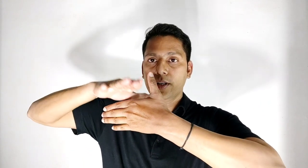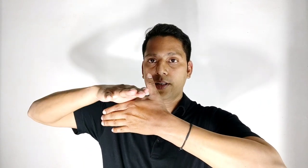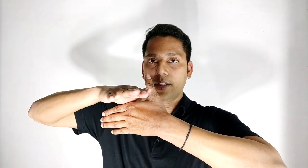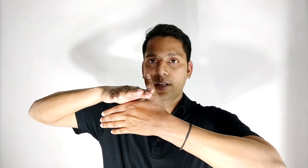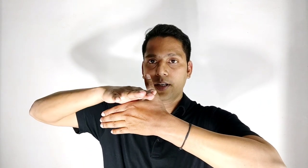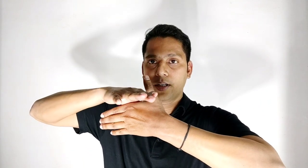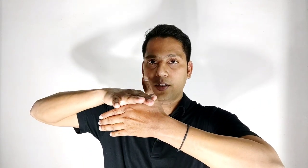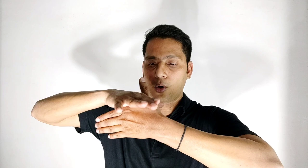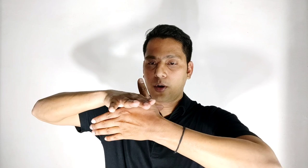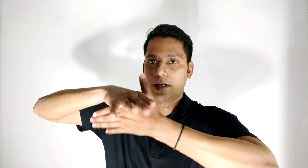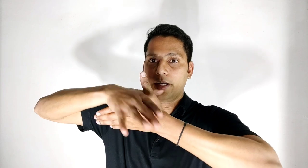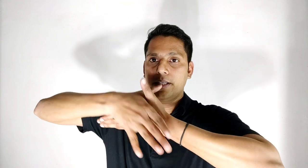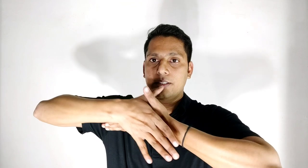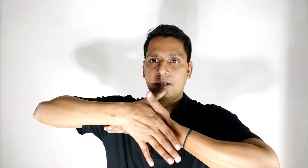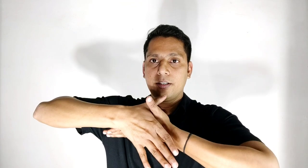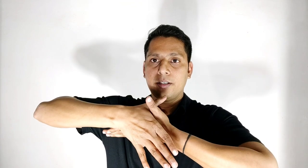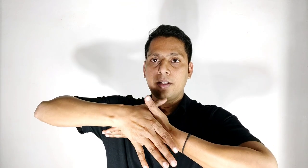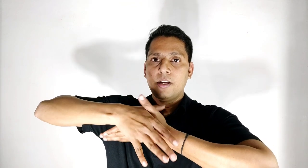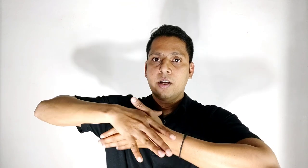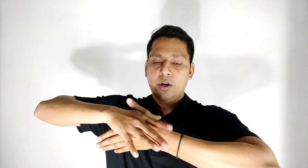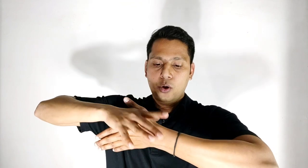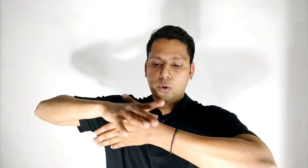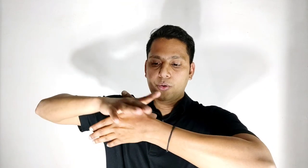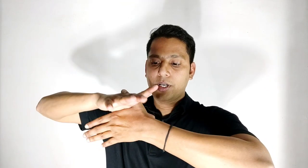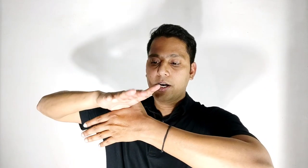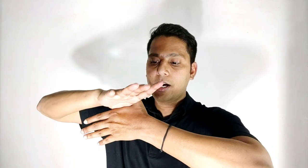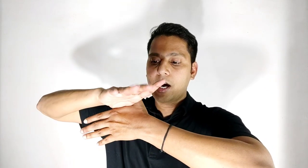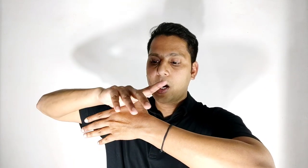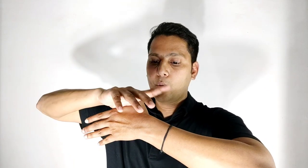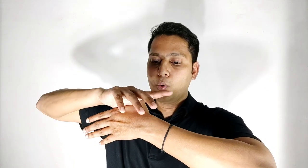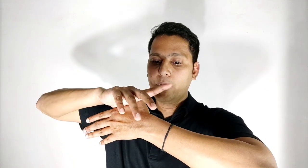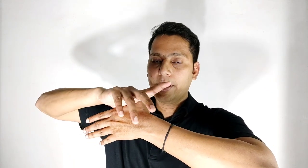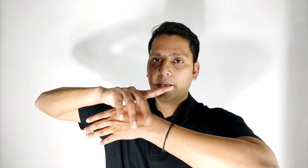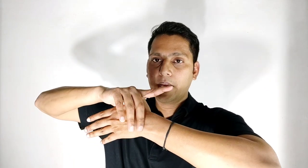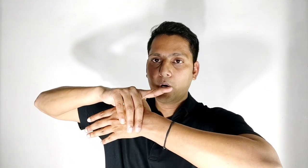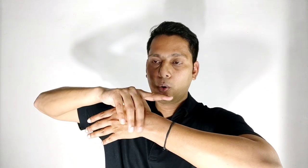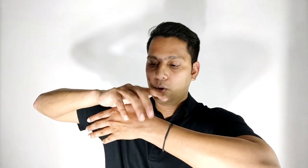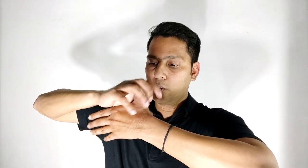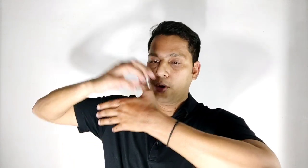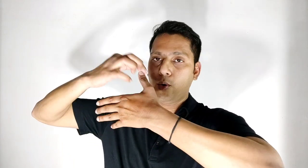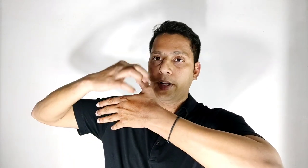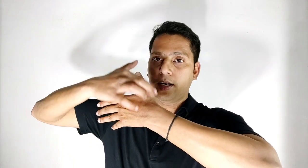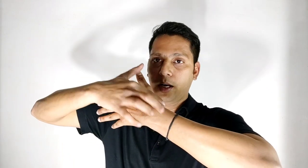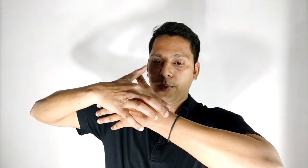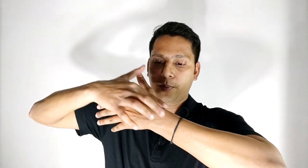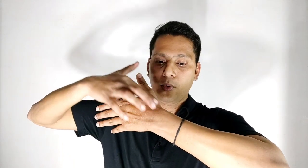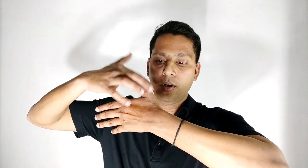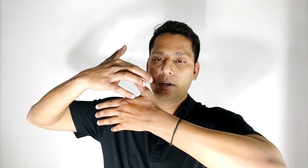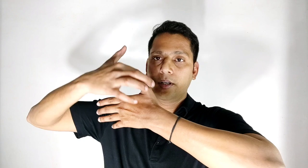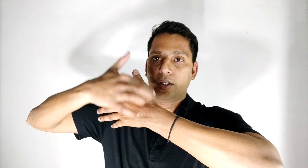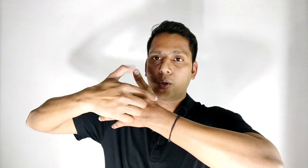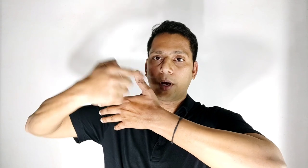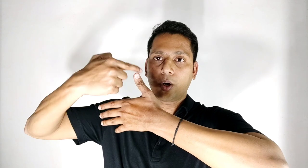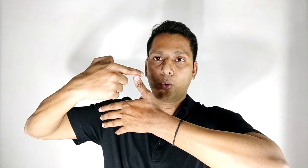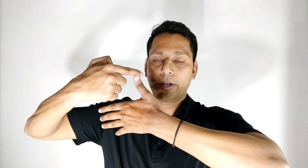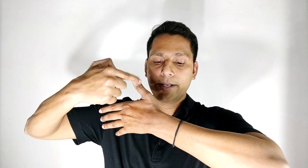ढटे पर एंव्यूच